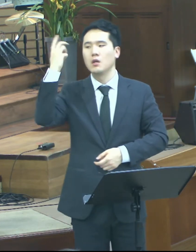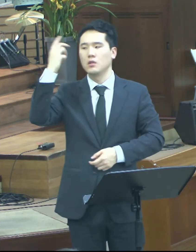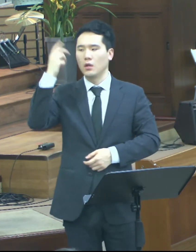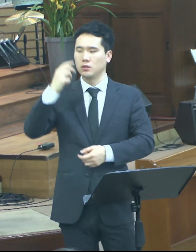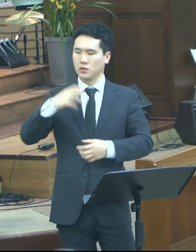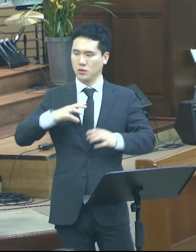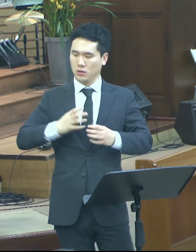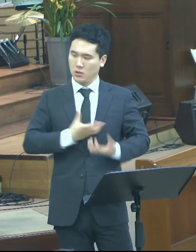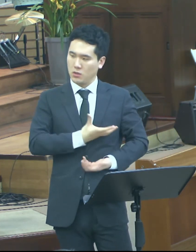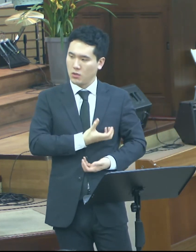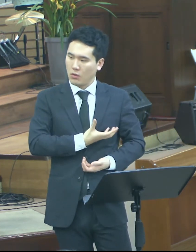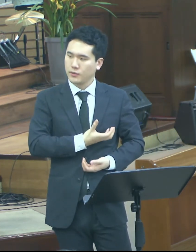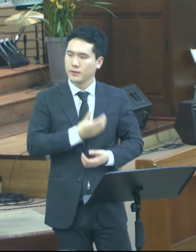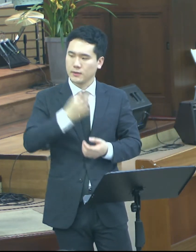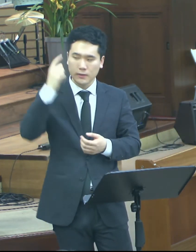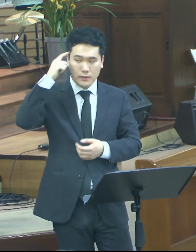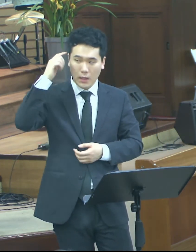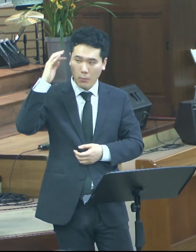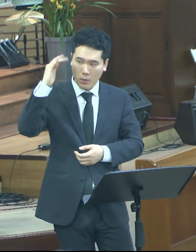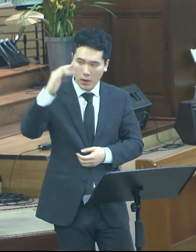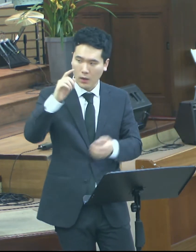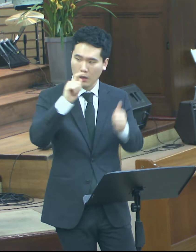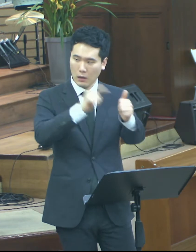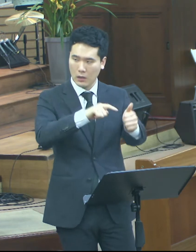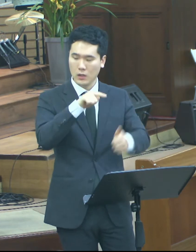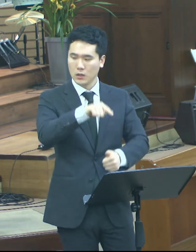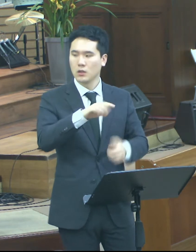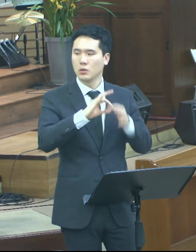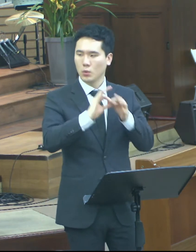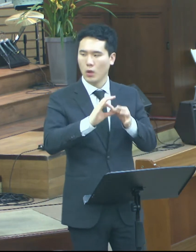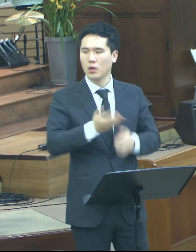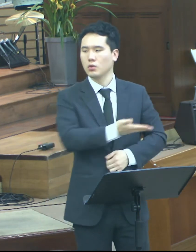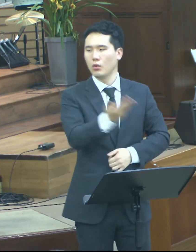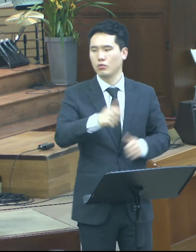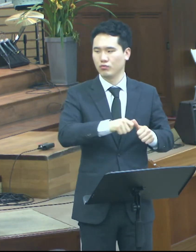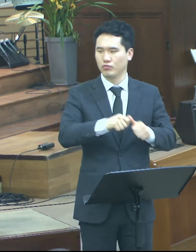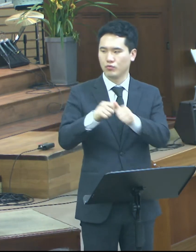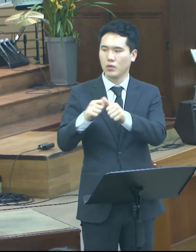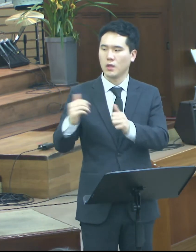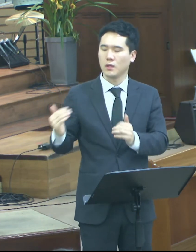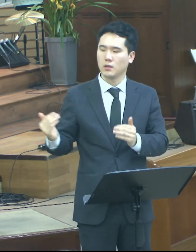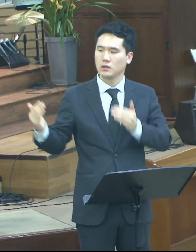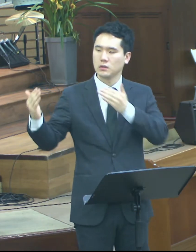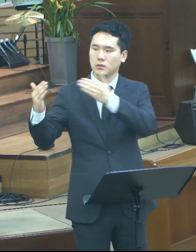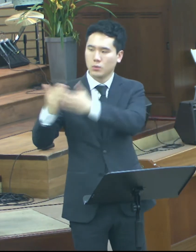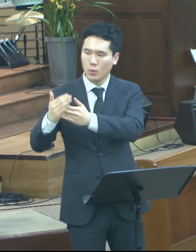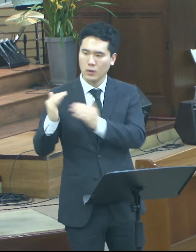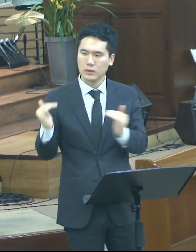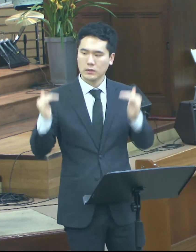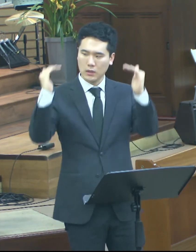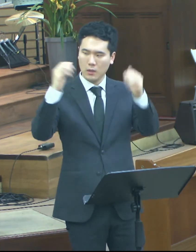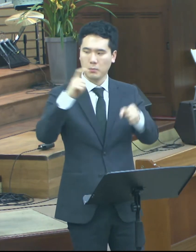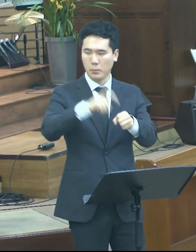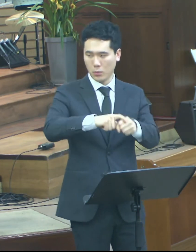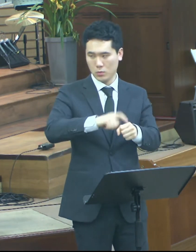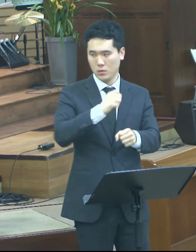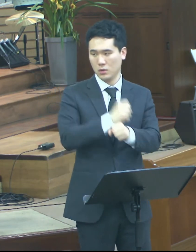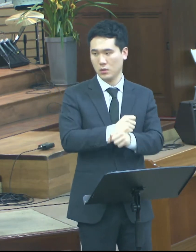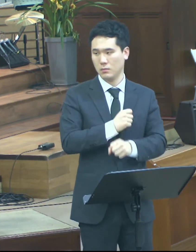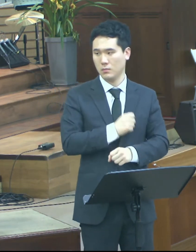그로 말미암아 너희로 구원에 이르도록 자라게 하려 함이라. 하나님의 그 은혜는 그 구원은